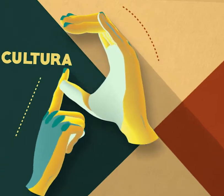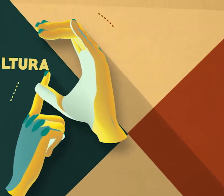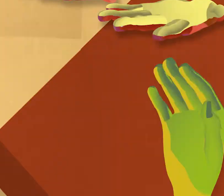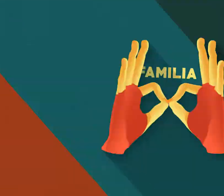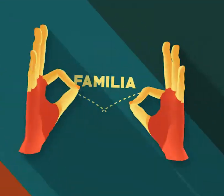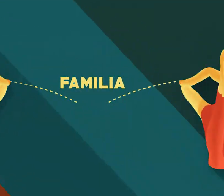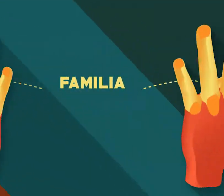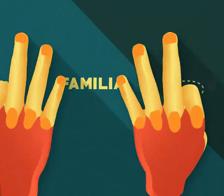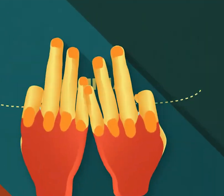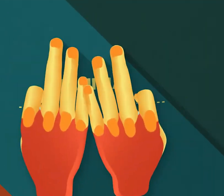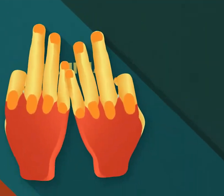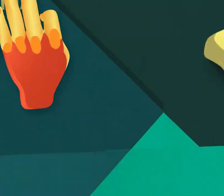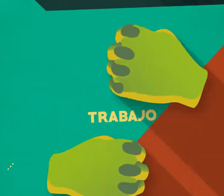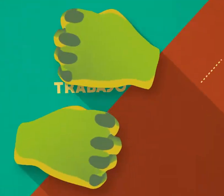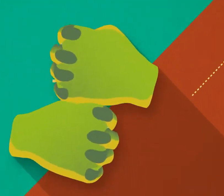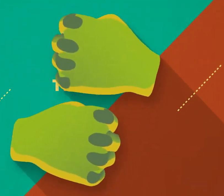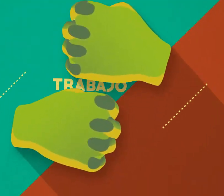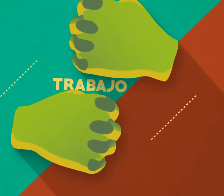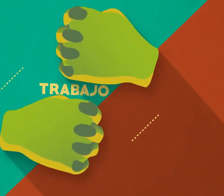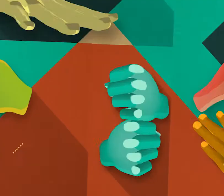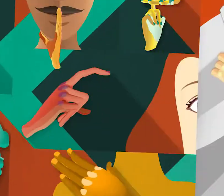es decir